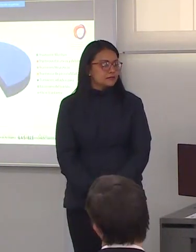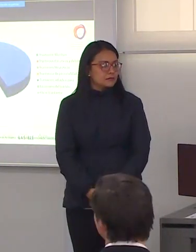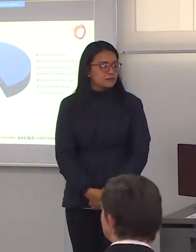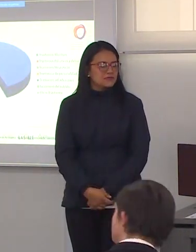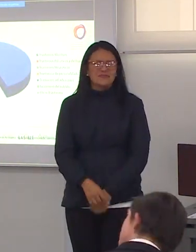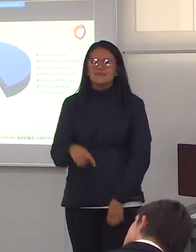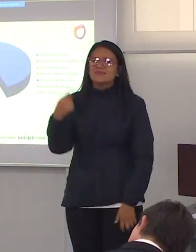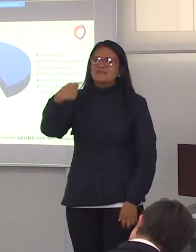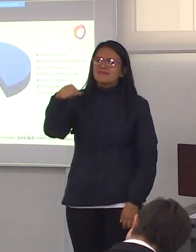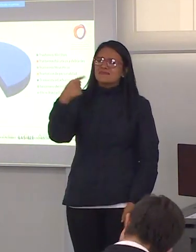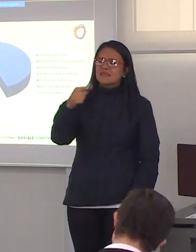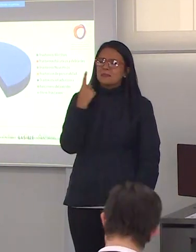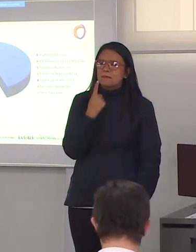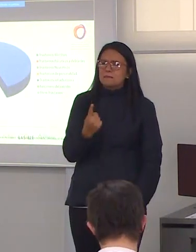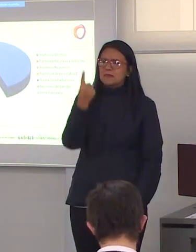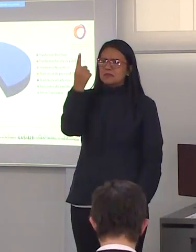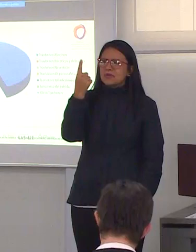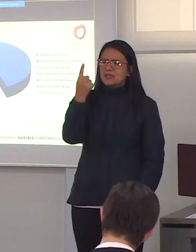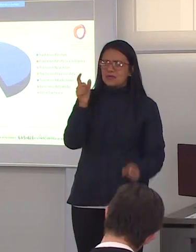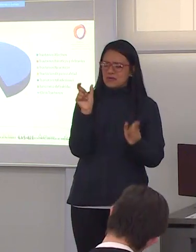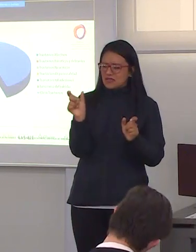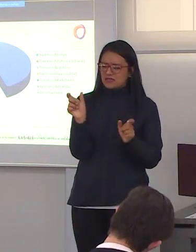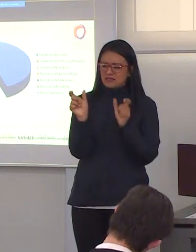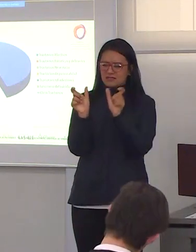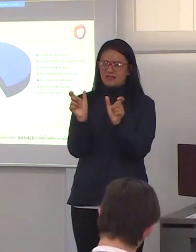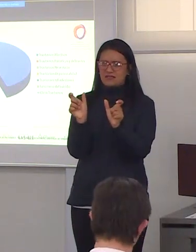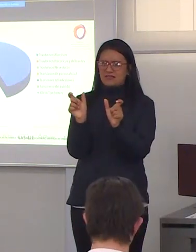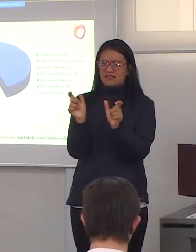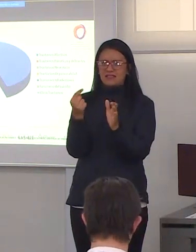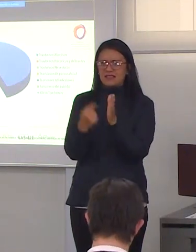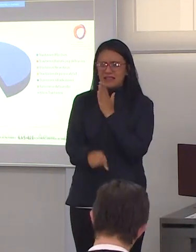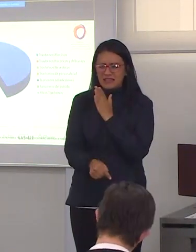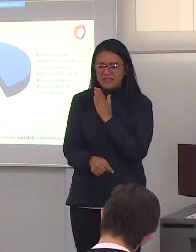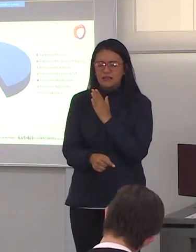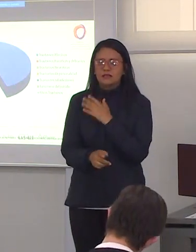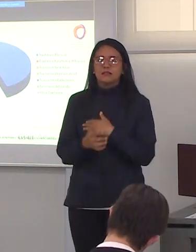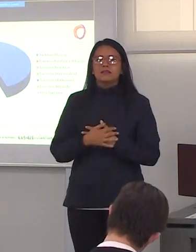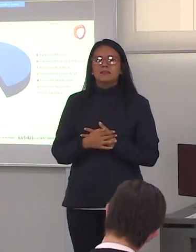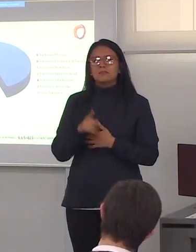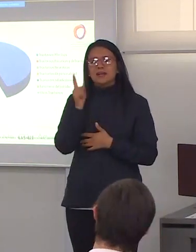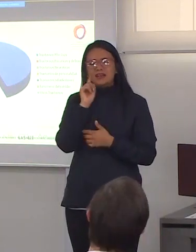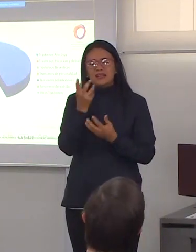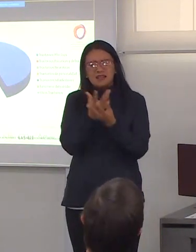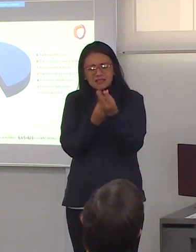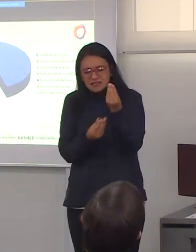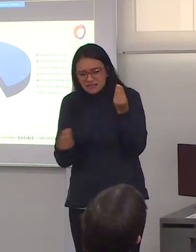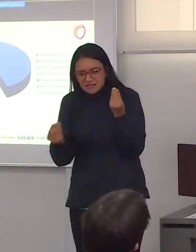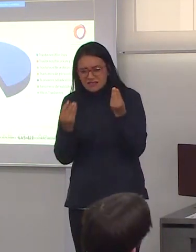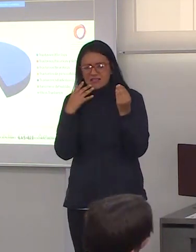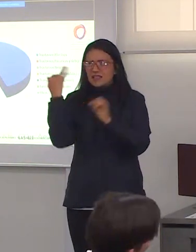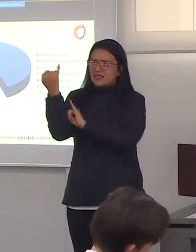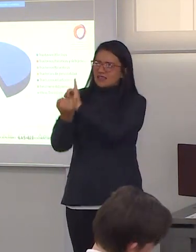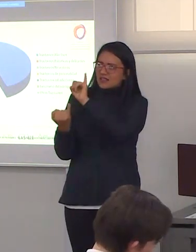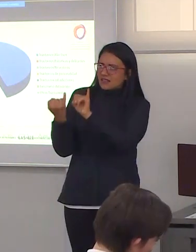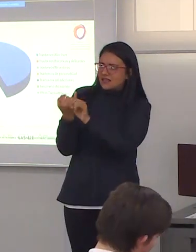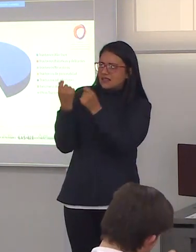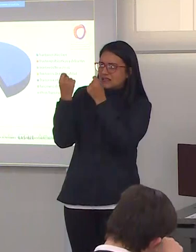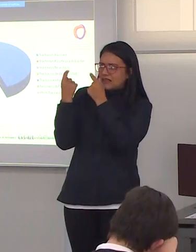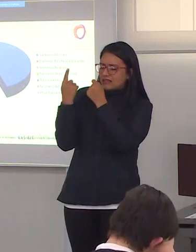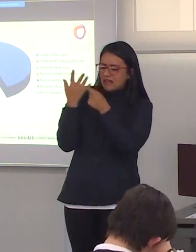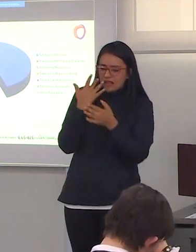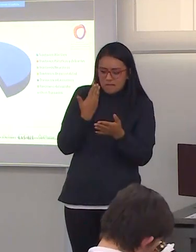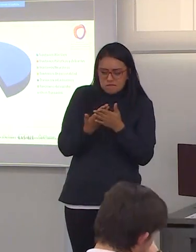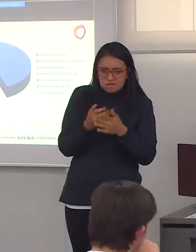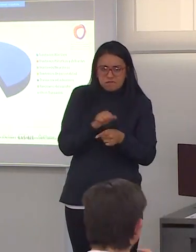y que ese es el primer elemento de la ecuación para no irnos a clasificaciones grandes e internacionales y entenderlo de manera